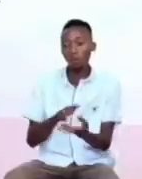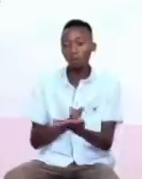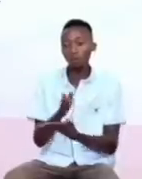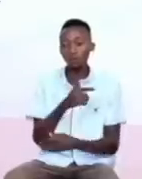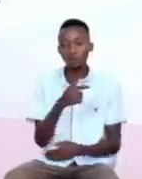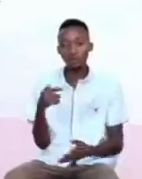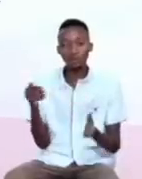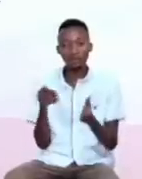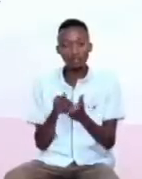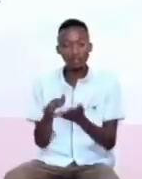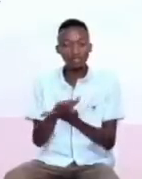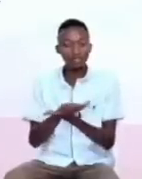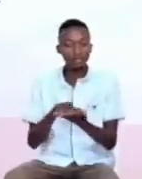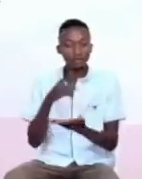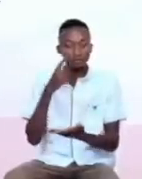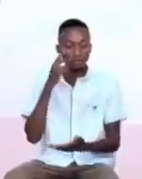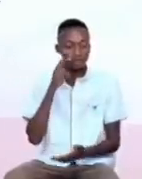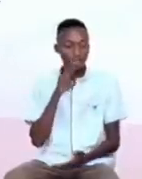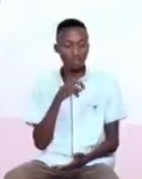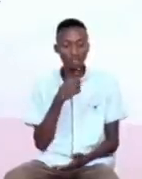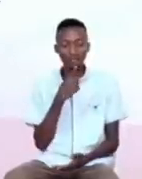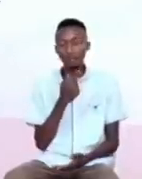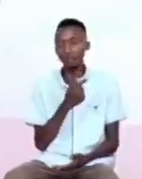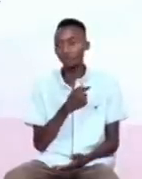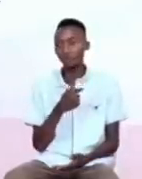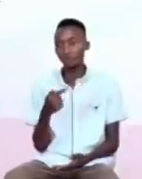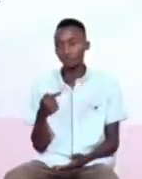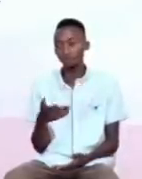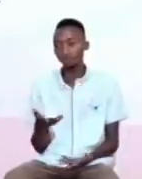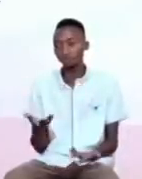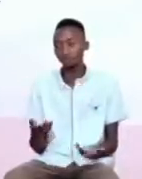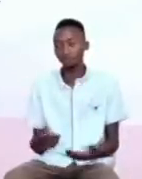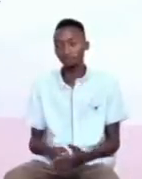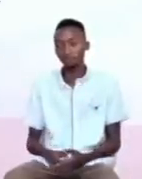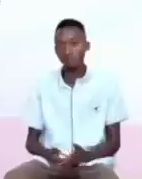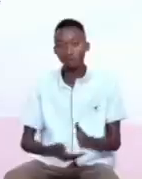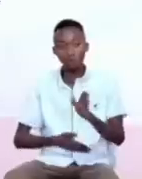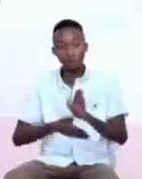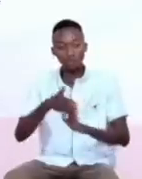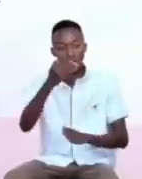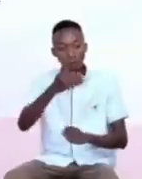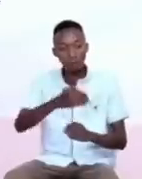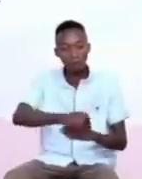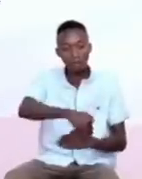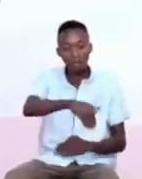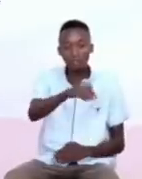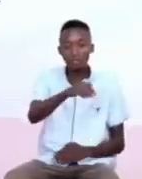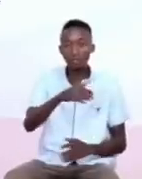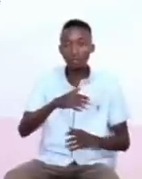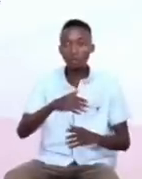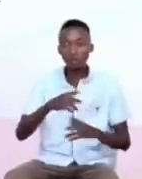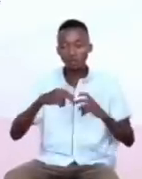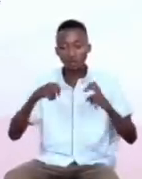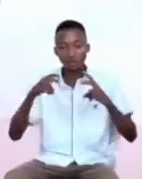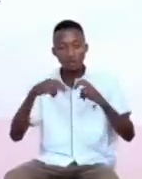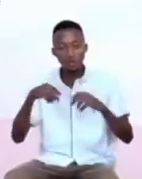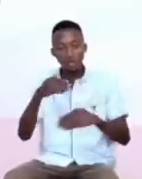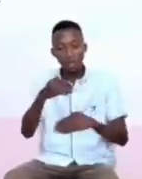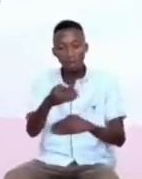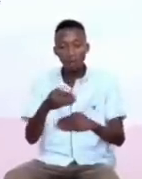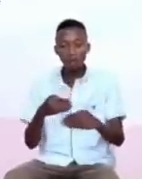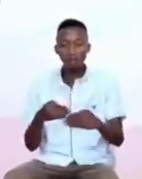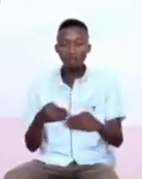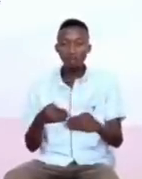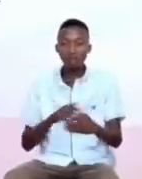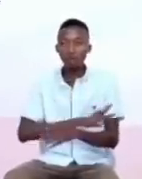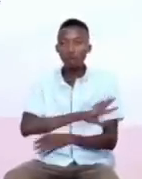Mwisho nafika hatua tu mtu anatazama anasema furushi la maboksi kuanzia hapa kwenda hivi tutawakagua. Aya kutoka hapa kwenda hivi choma